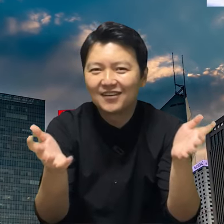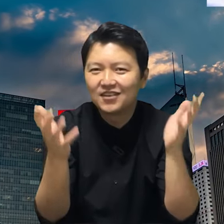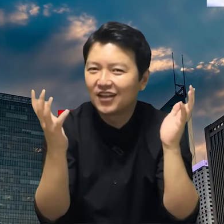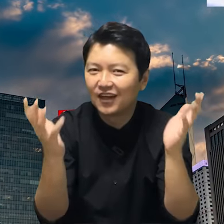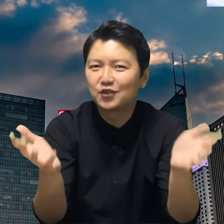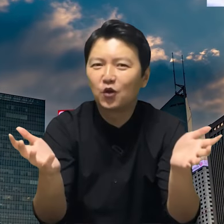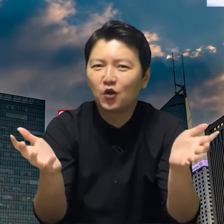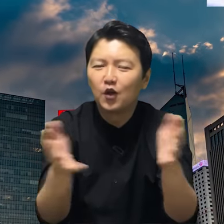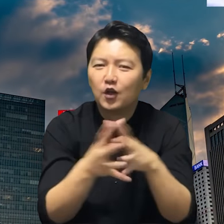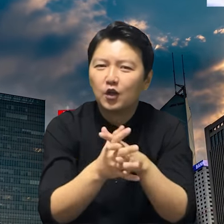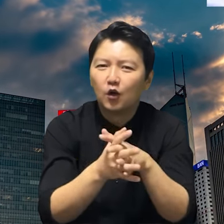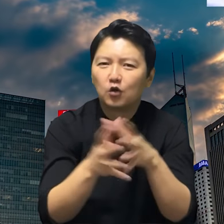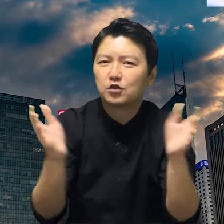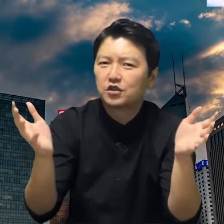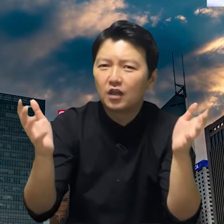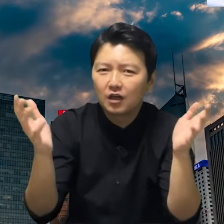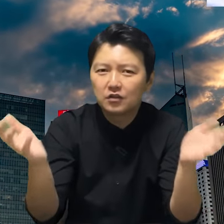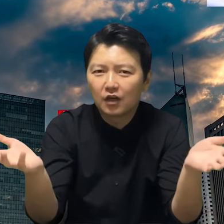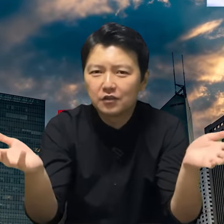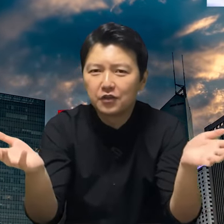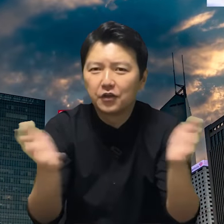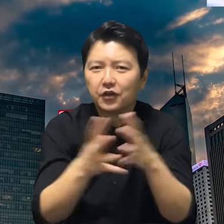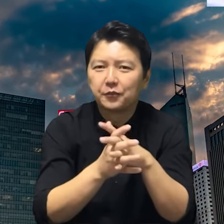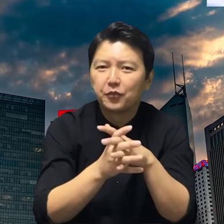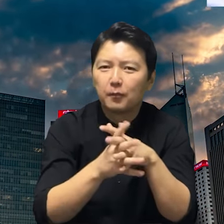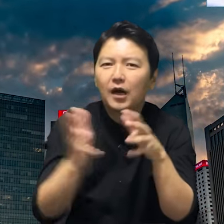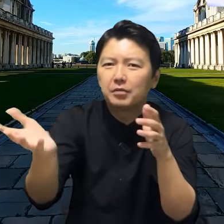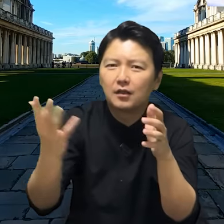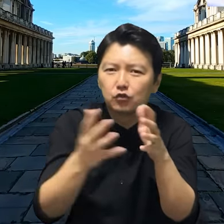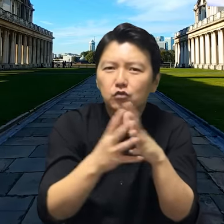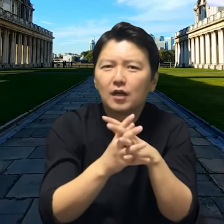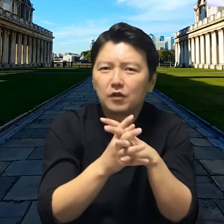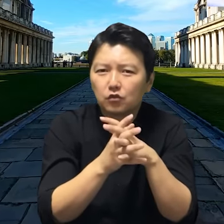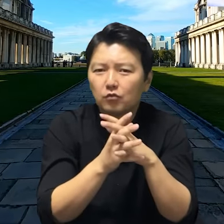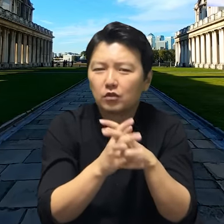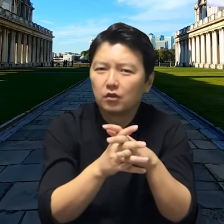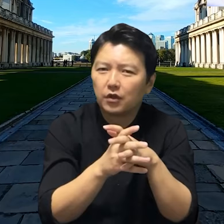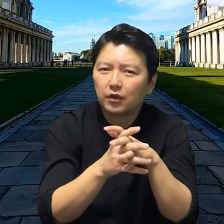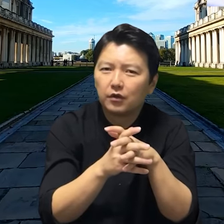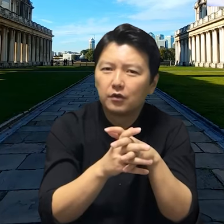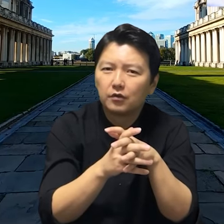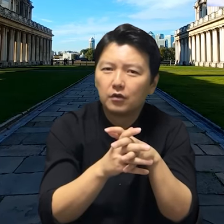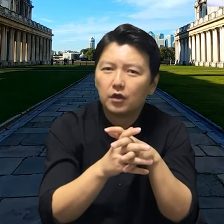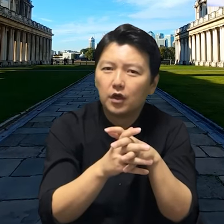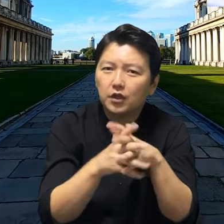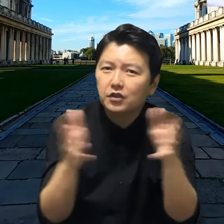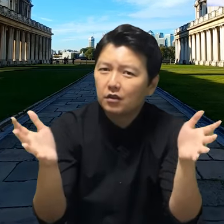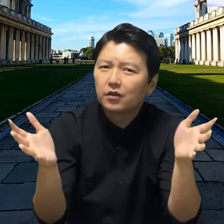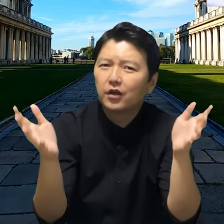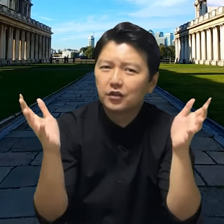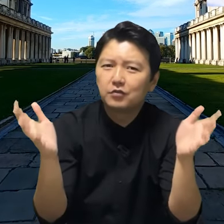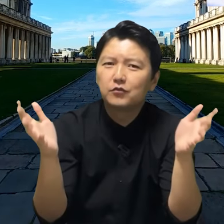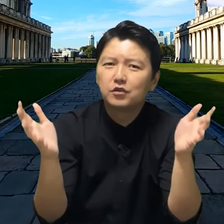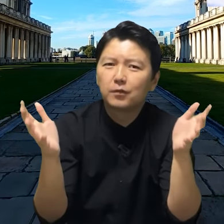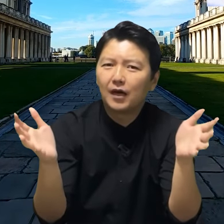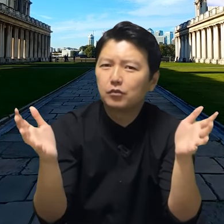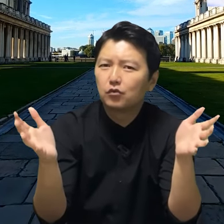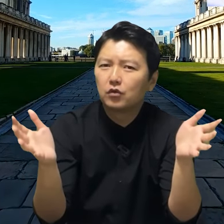하룻밤만이 아니고 저 지나가는 나그네인데 밥 한 술간만 좀 어떡해. 이렇게 힘들게 밥을